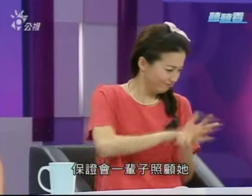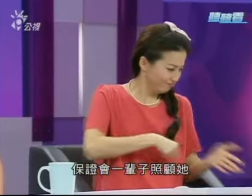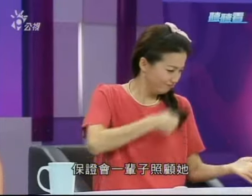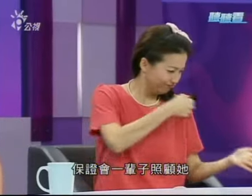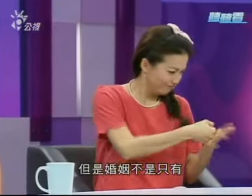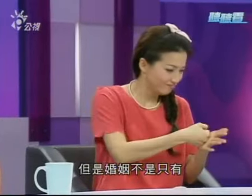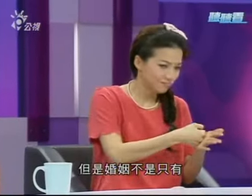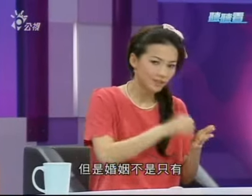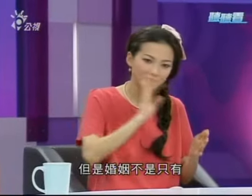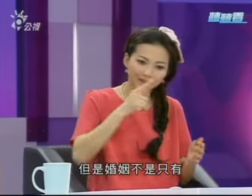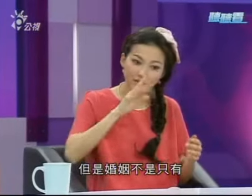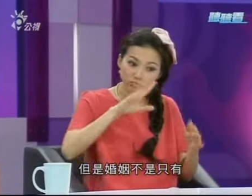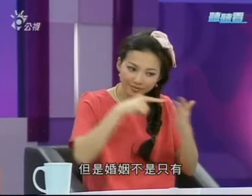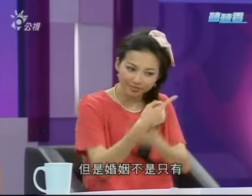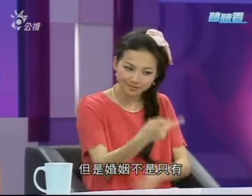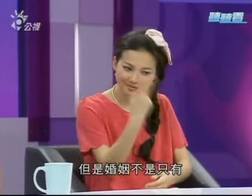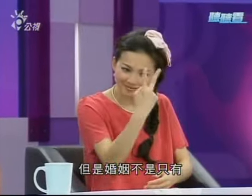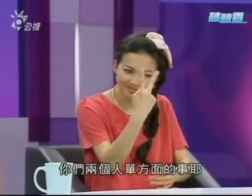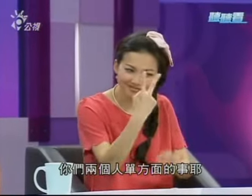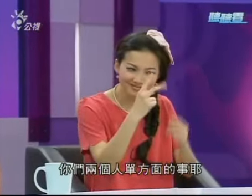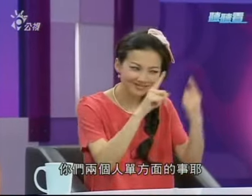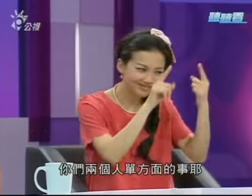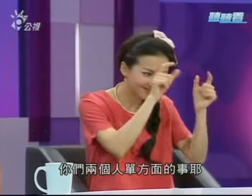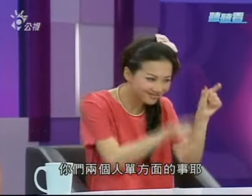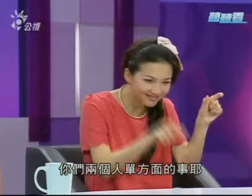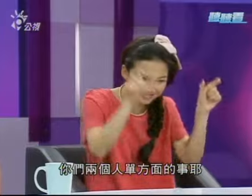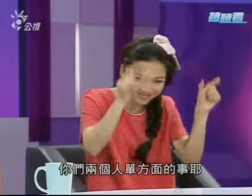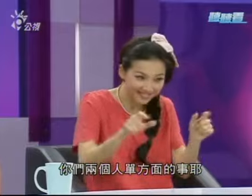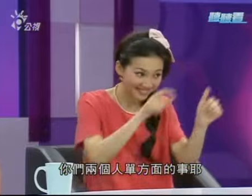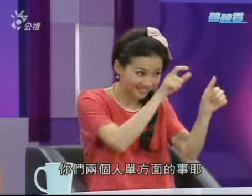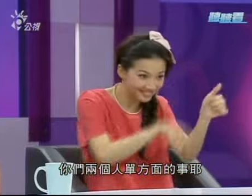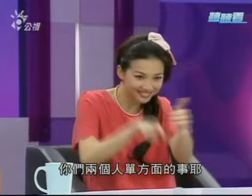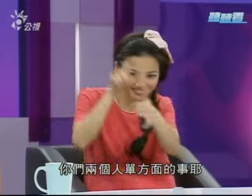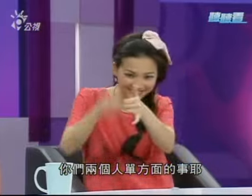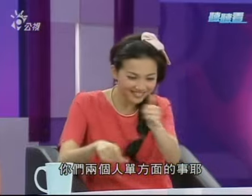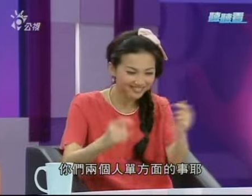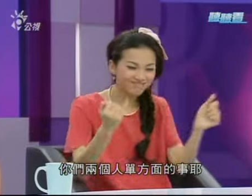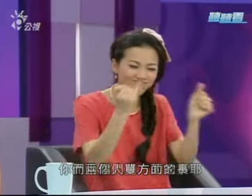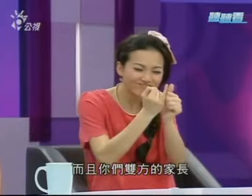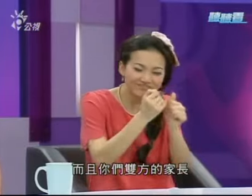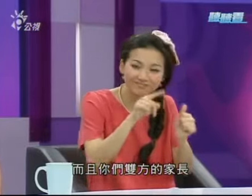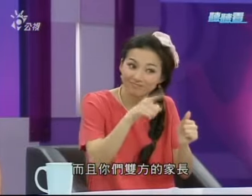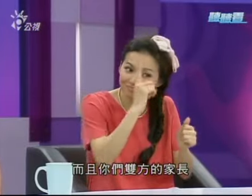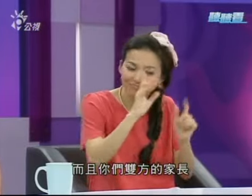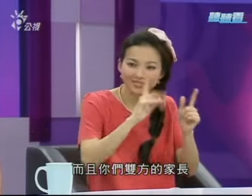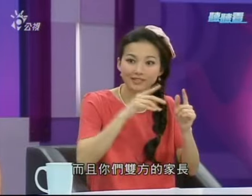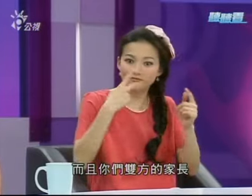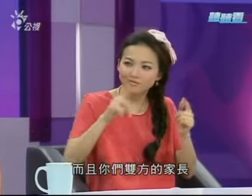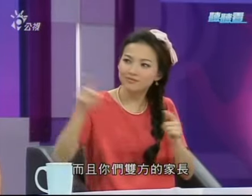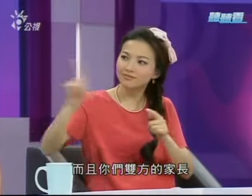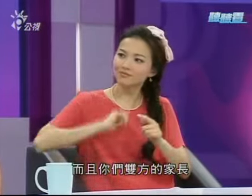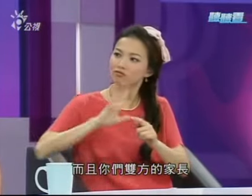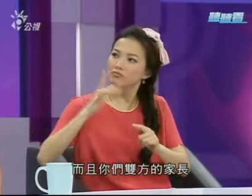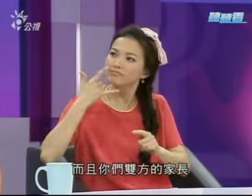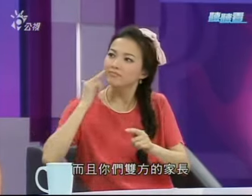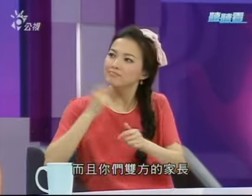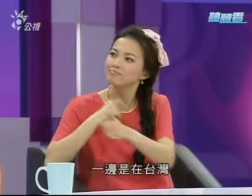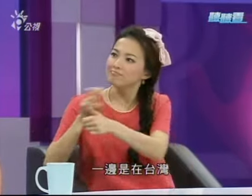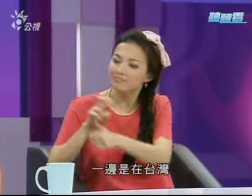但是婚姻不是只有你们两个人单方面的事而且你们双方的家长一边